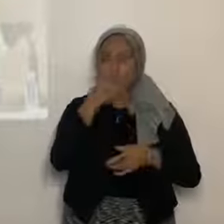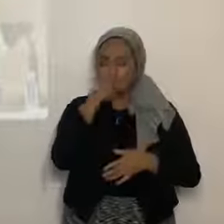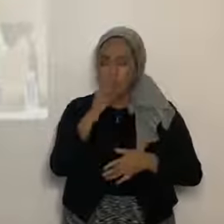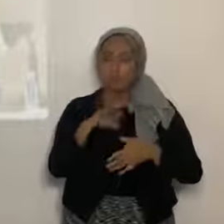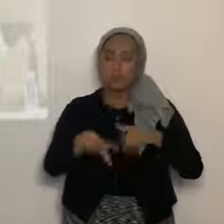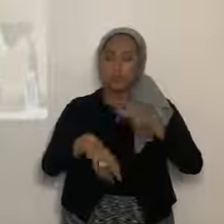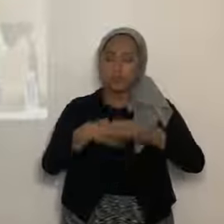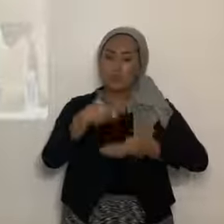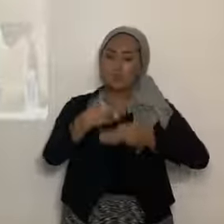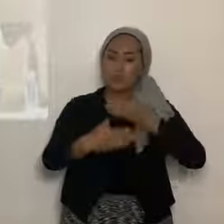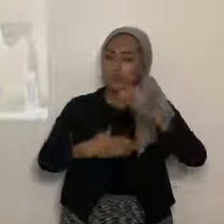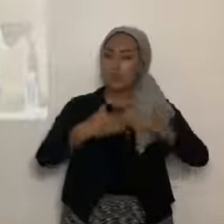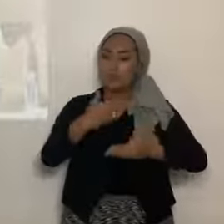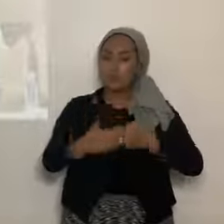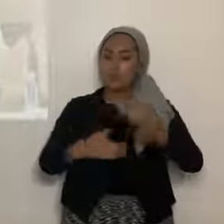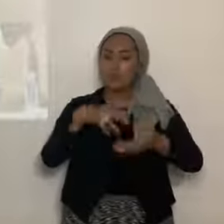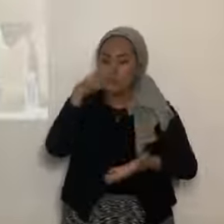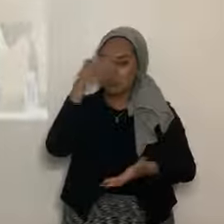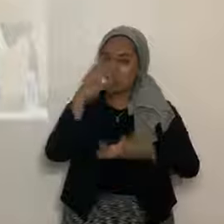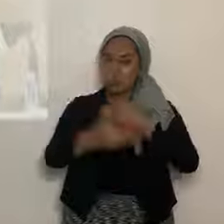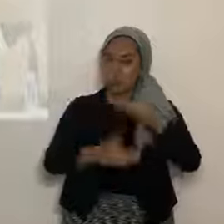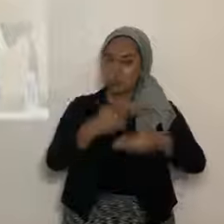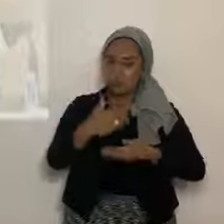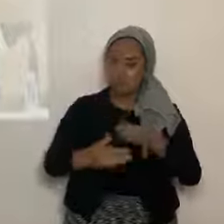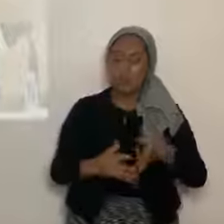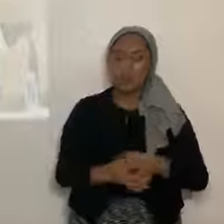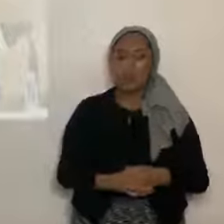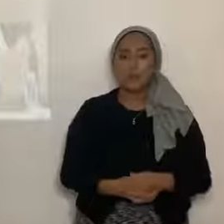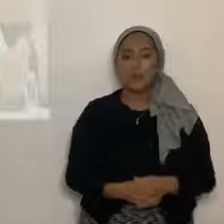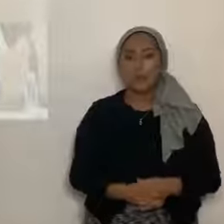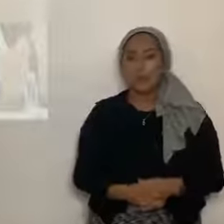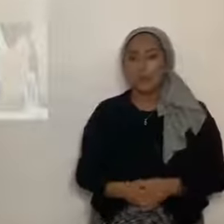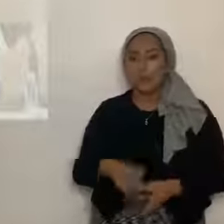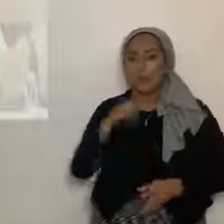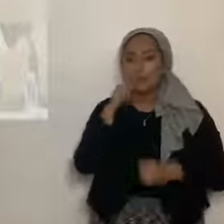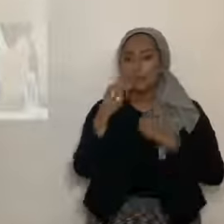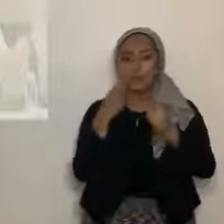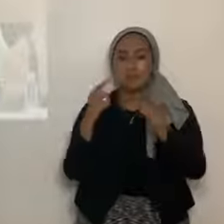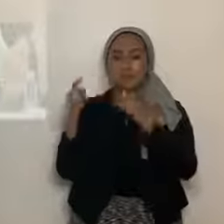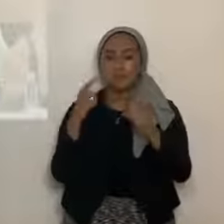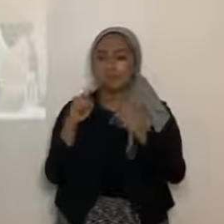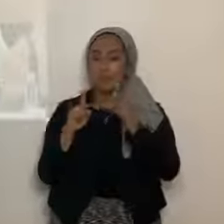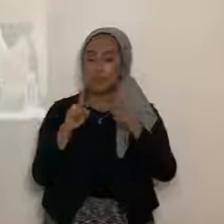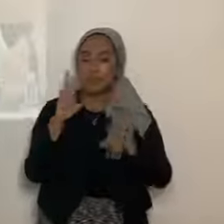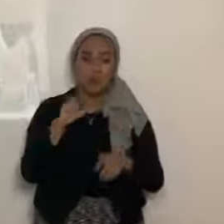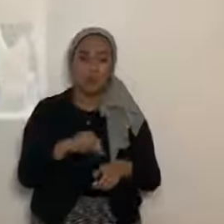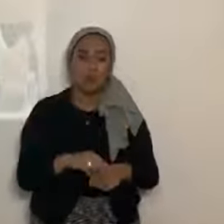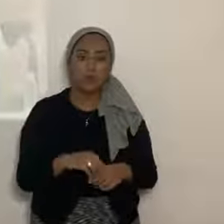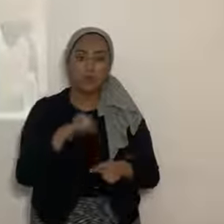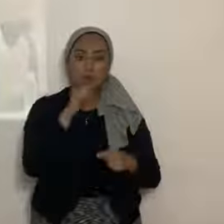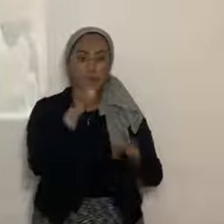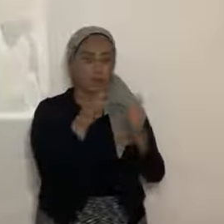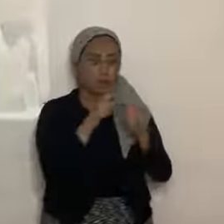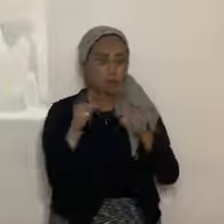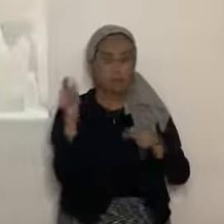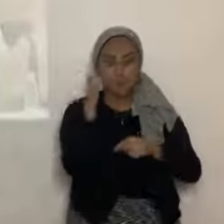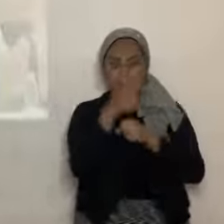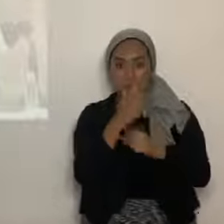tomando más velocidad. El no hablar mal de los ungidos de Yahweh, no hablar mal de los hermanos,